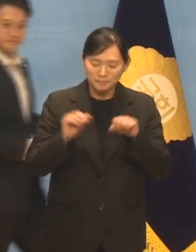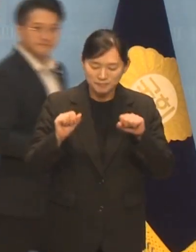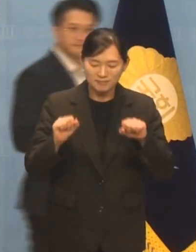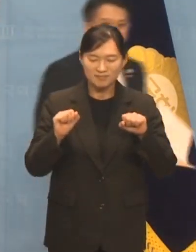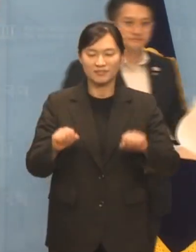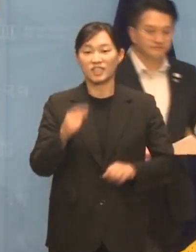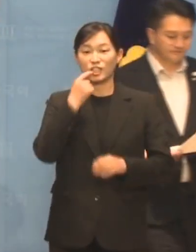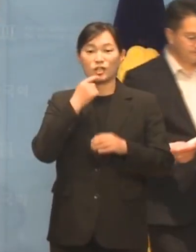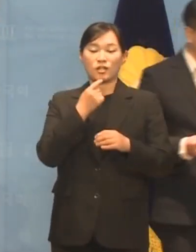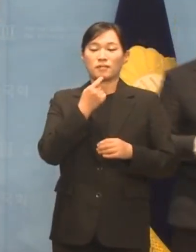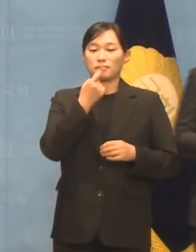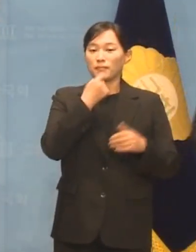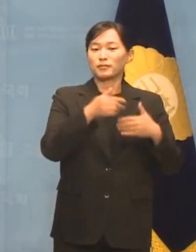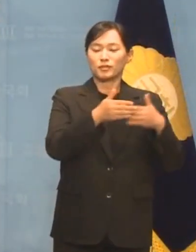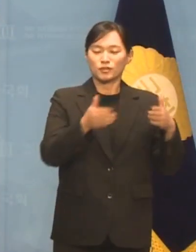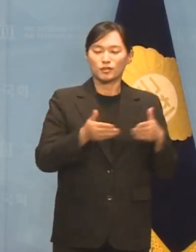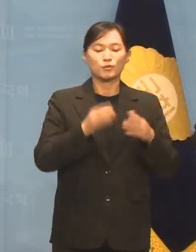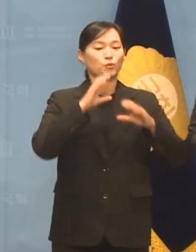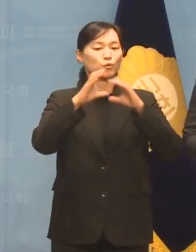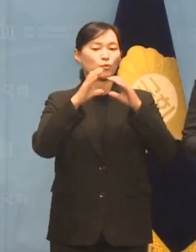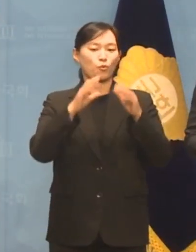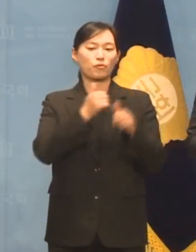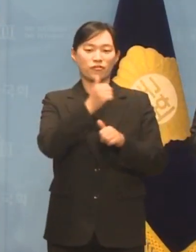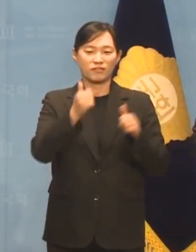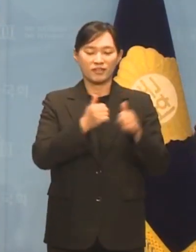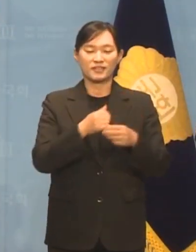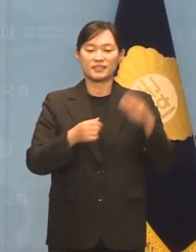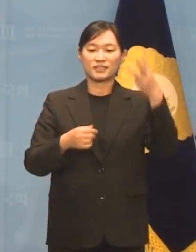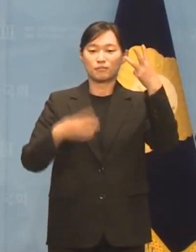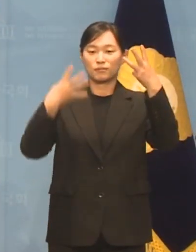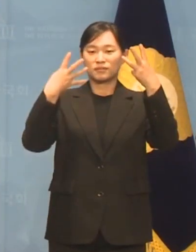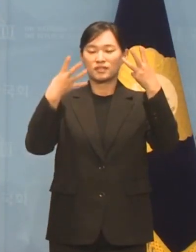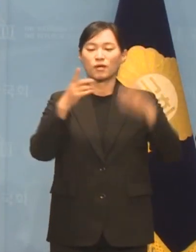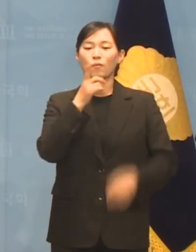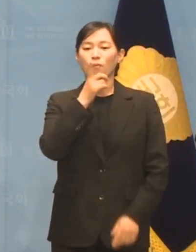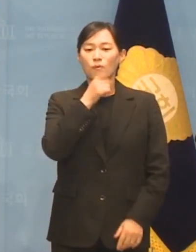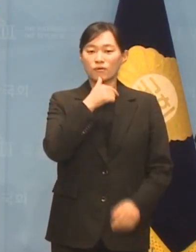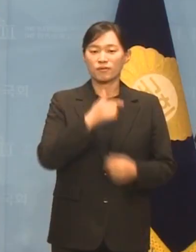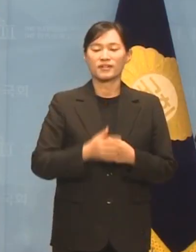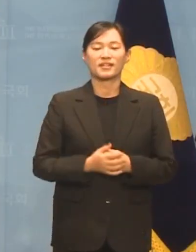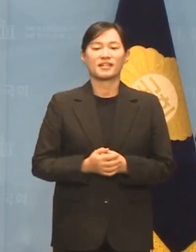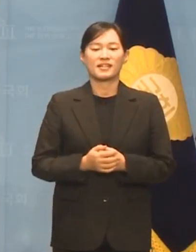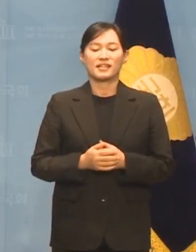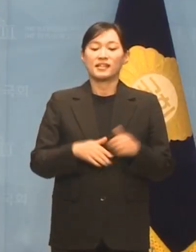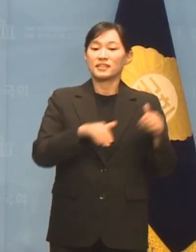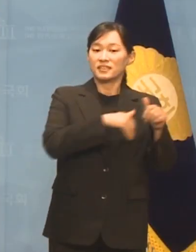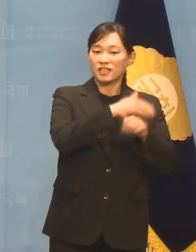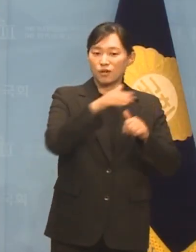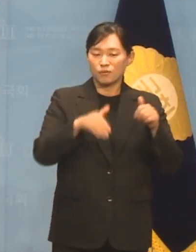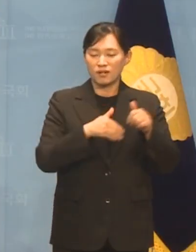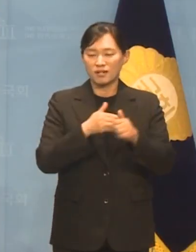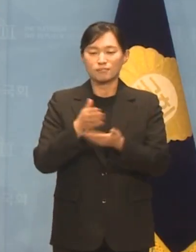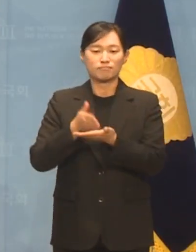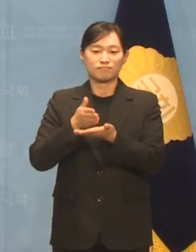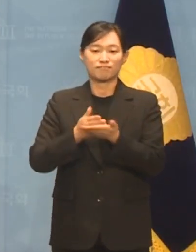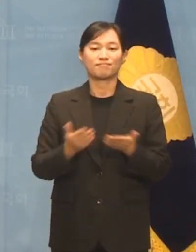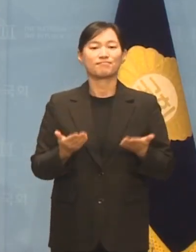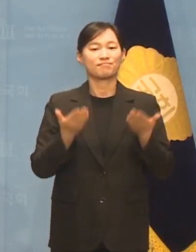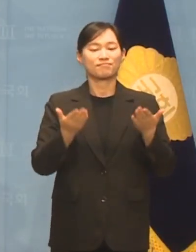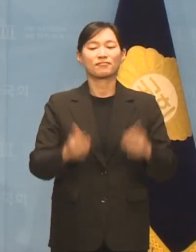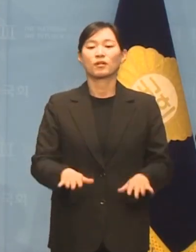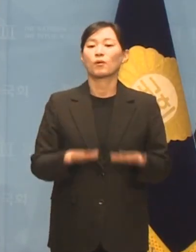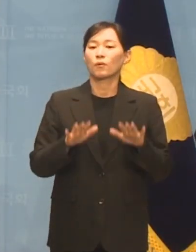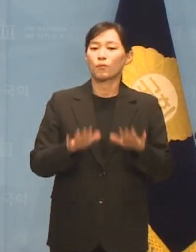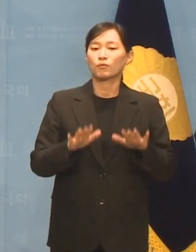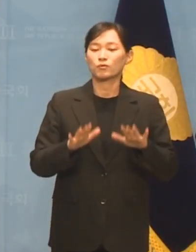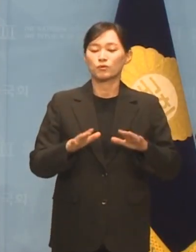안녕하십니까. 더불어민주당 국민소통위원회 3월 4일 월요일 민주파출소 현황 및 대응 브리핑 하겠습니다.